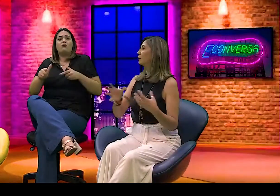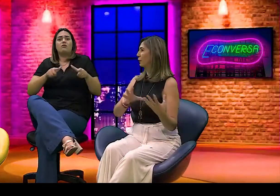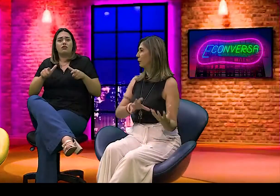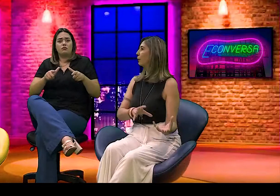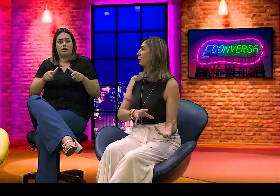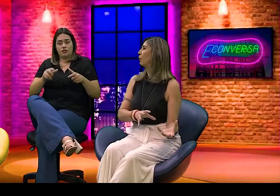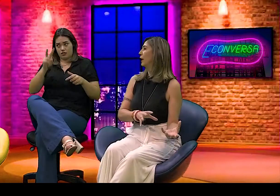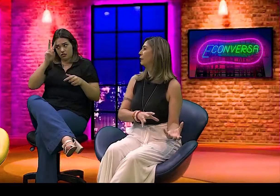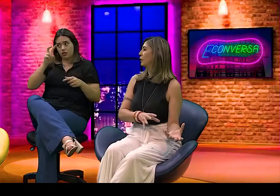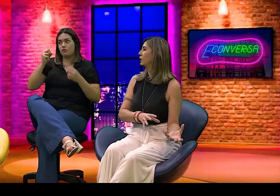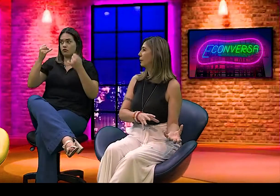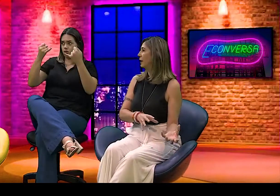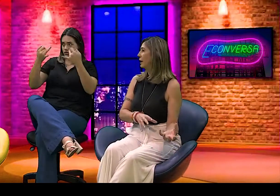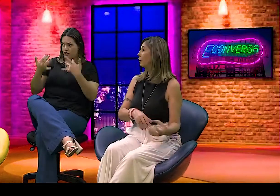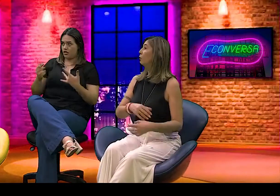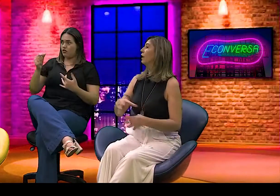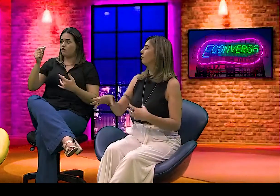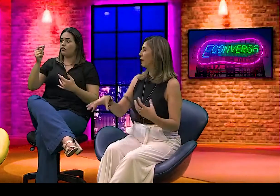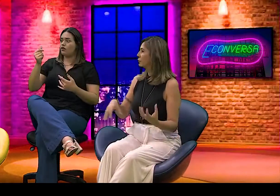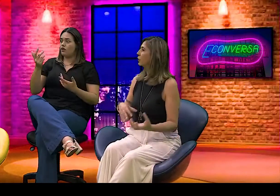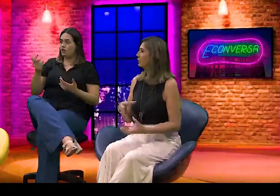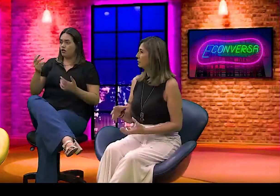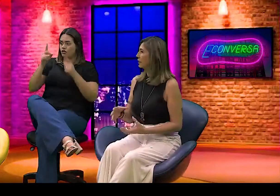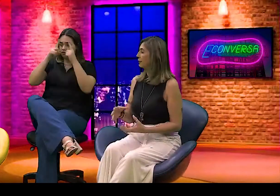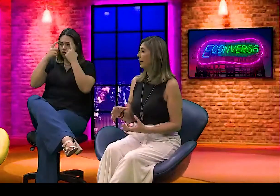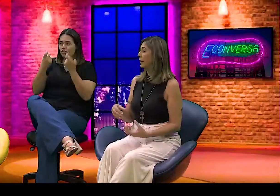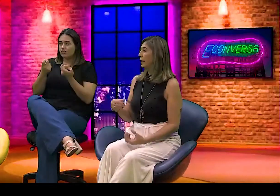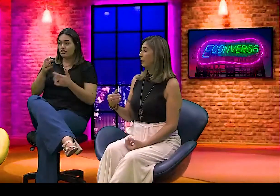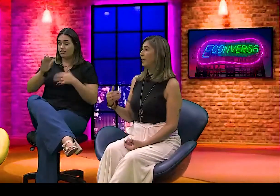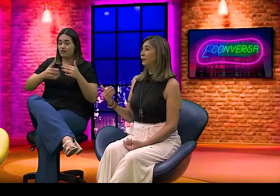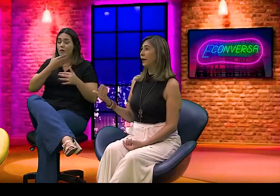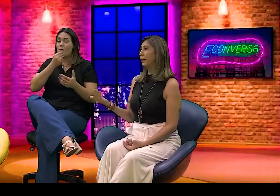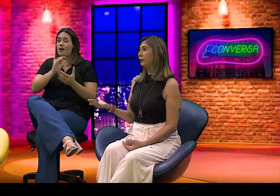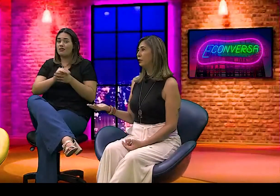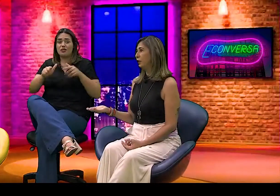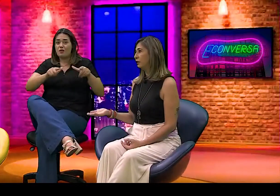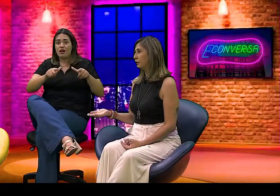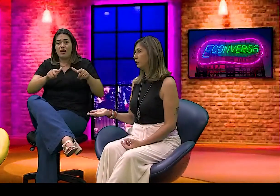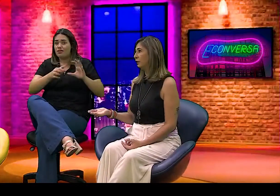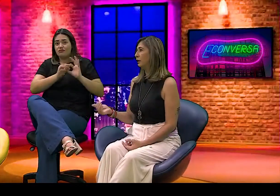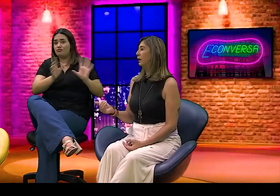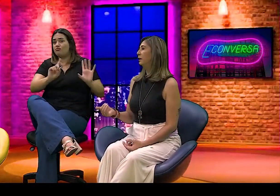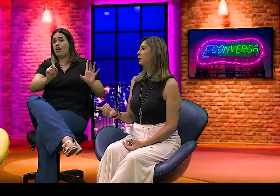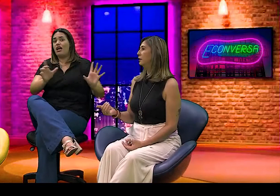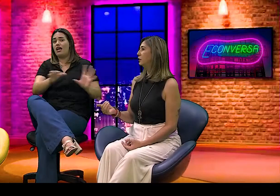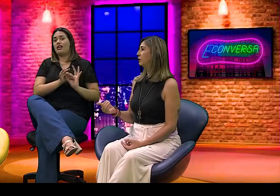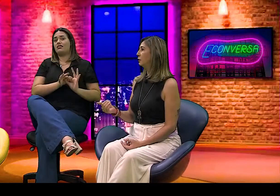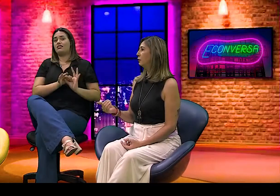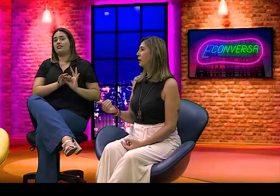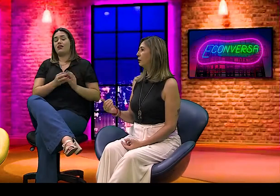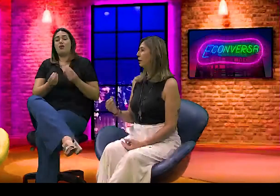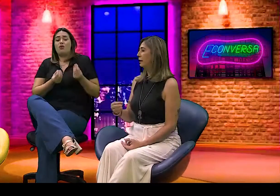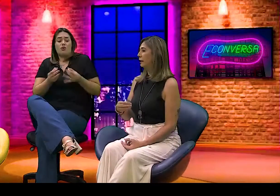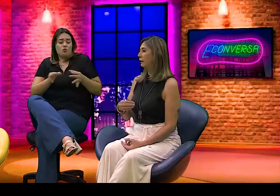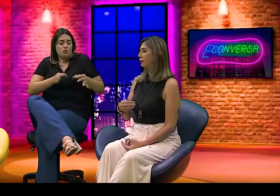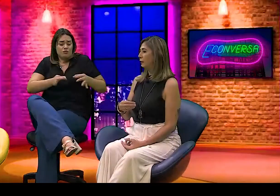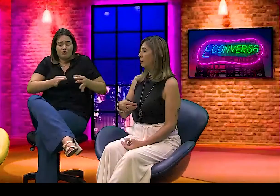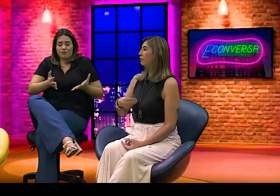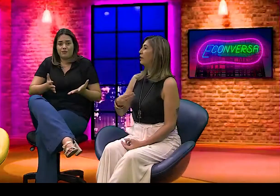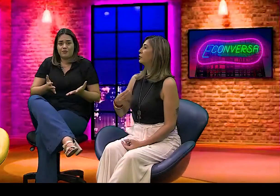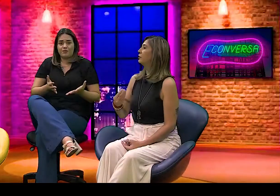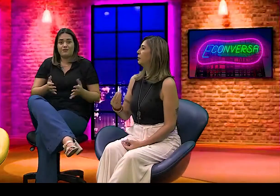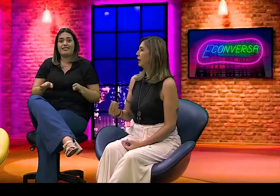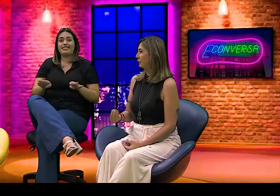de repente o companheiro não deixa trabalhar, como que ela vai se organizar? Mas para além disso, existe